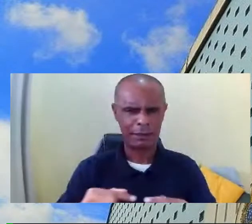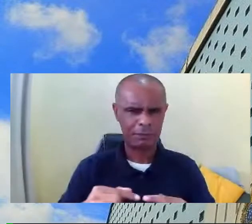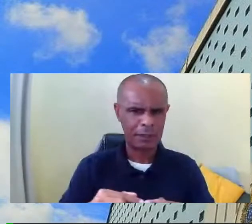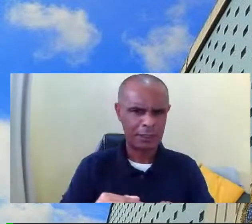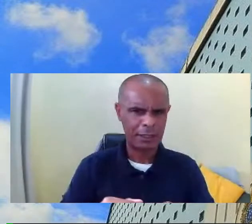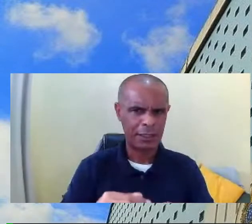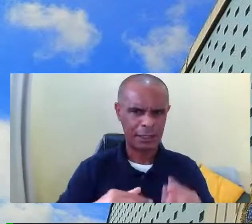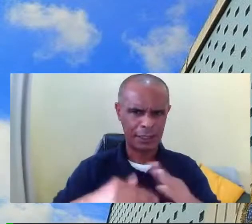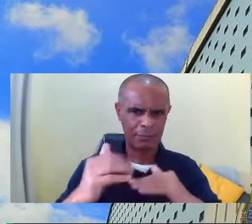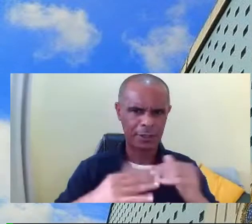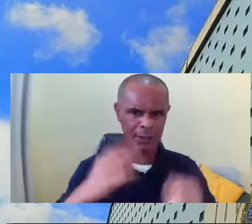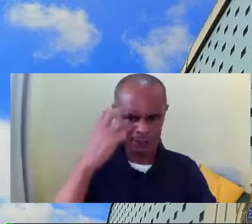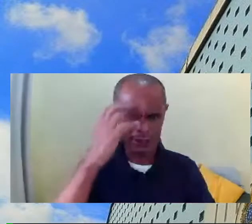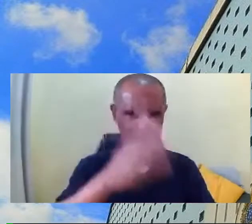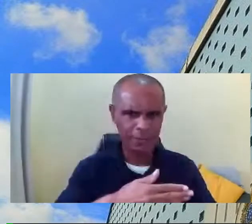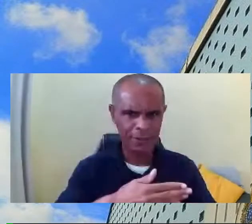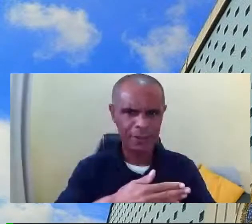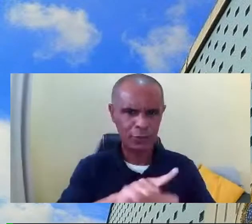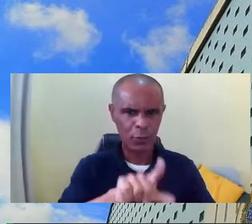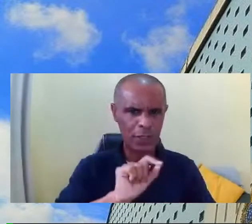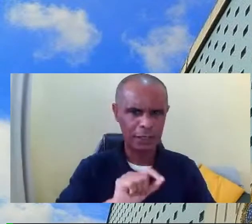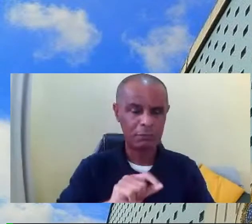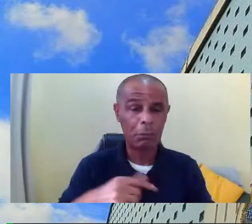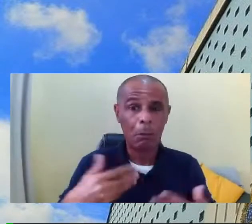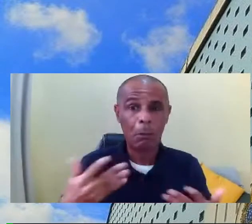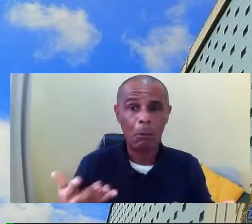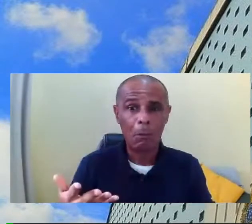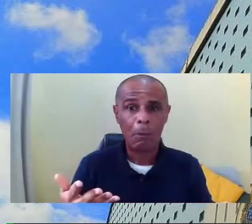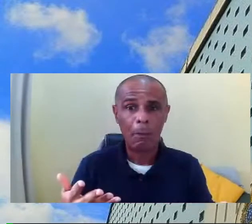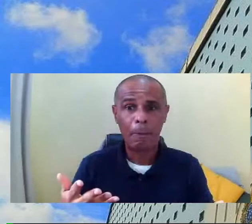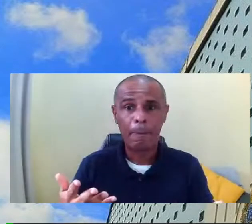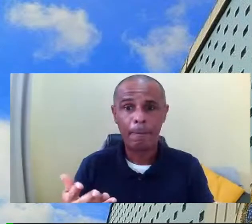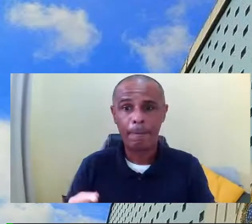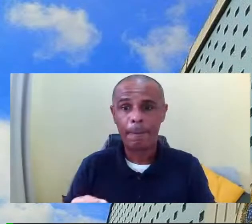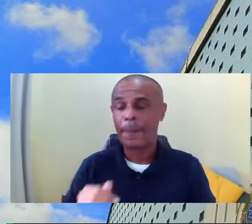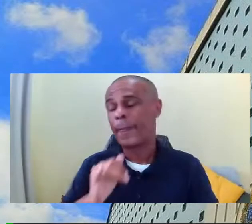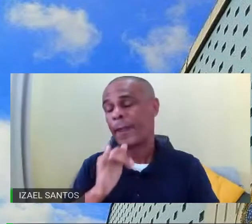Bem, aí entra uma questão muito interessante, que é a autonomia.